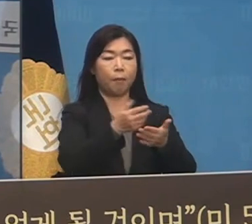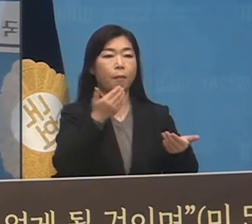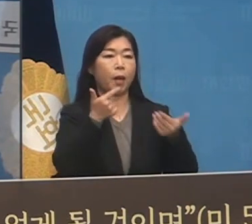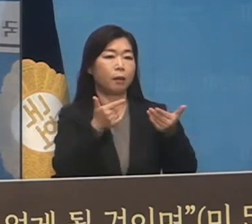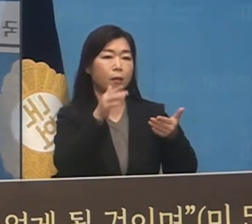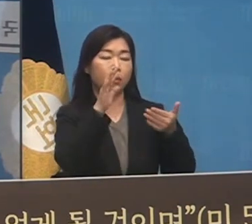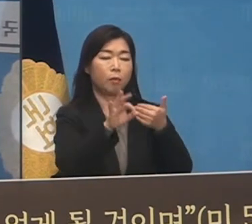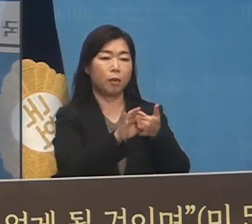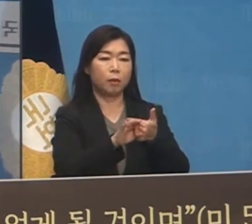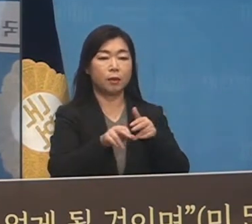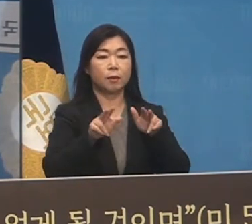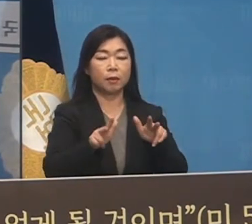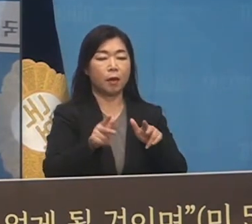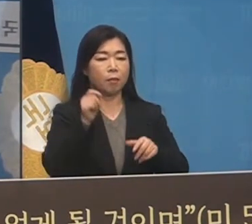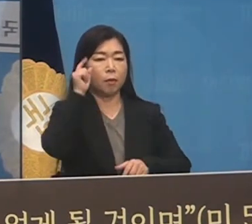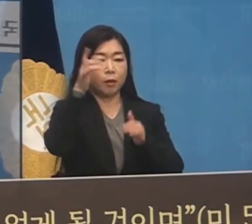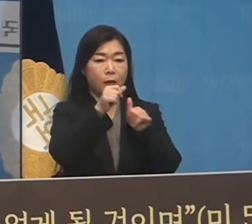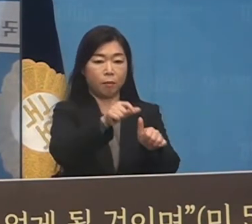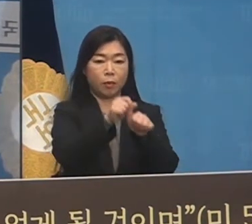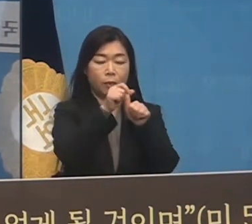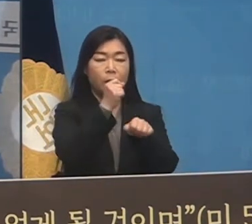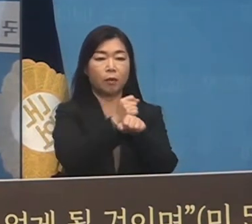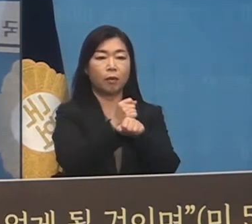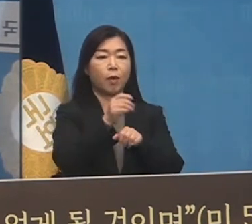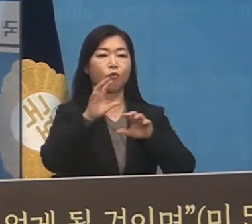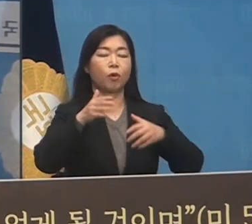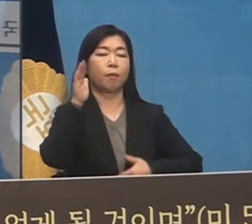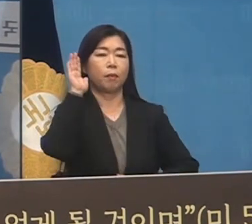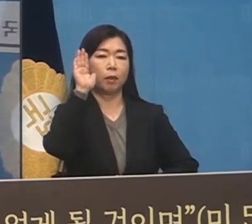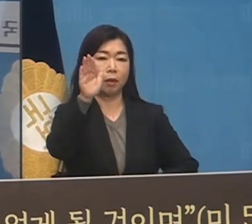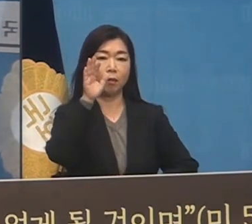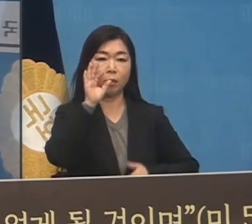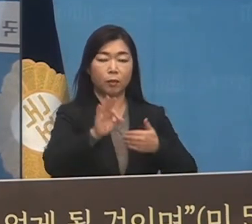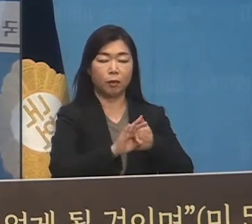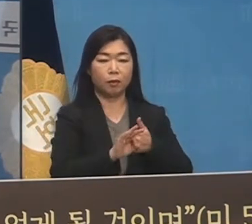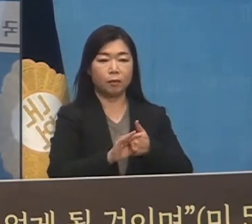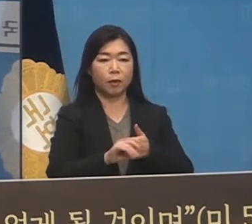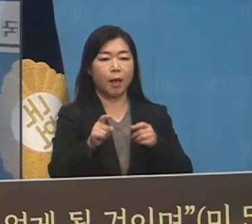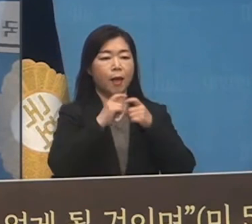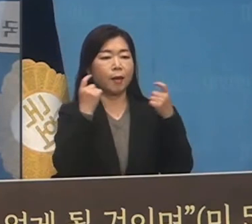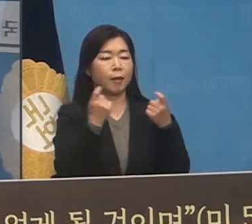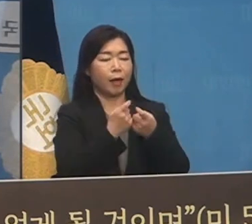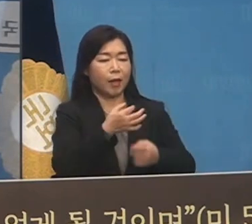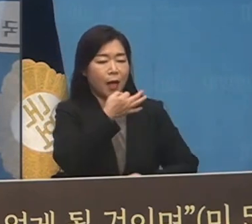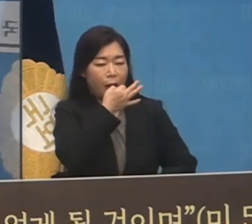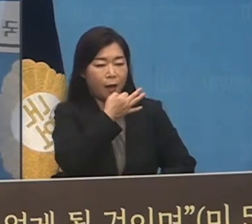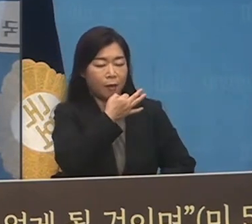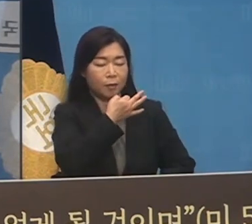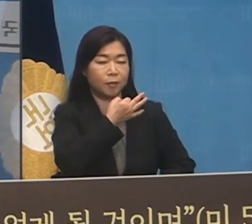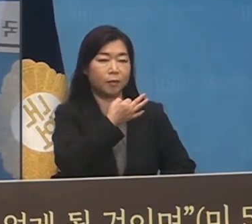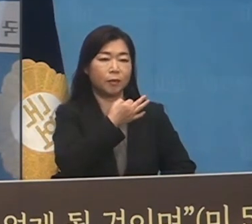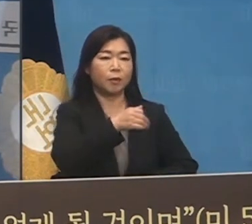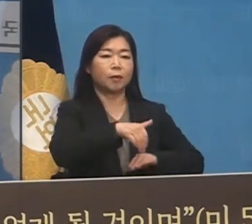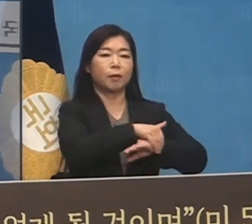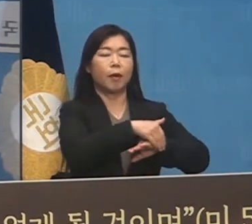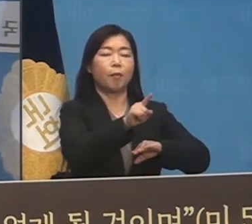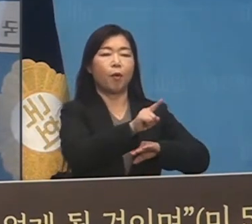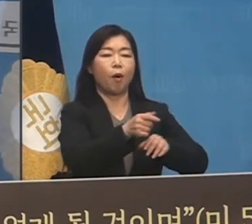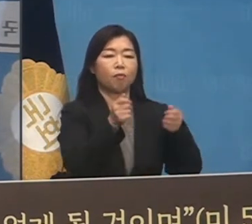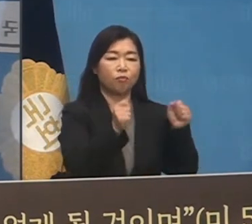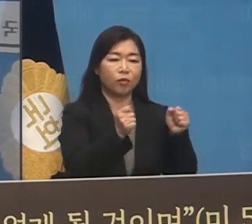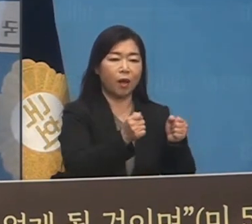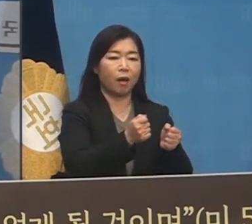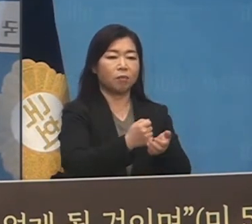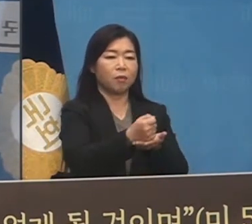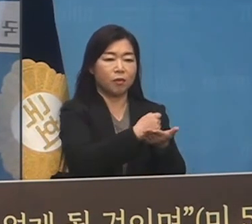판단, 인재 등용에 따른 국가 미래가 사사로운 이익에 사로잡힌 무당